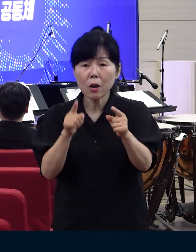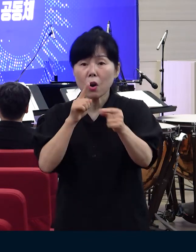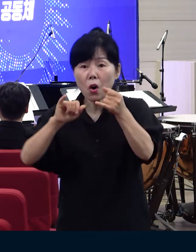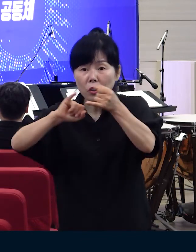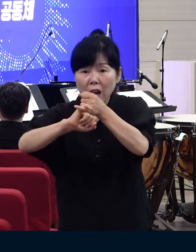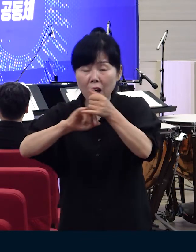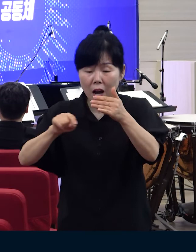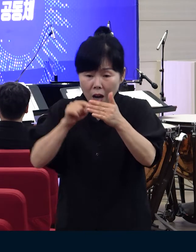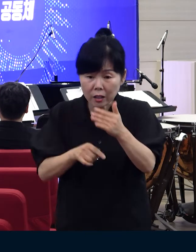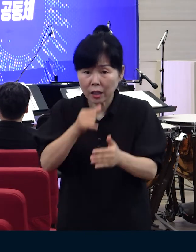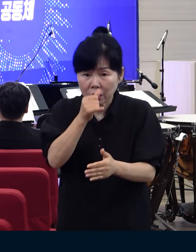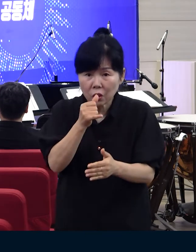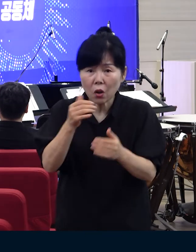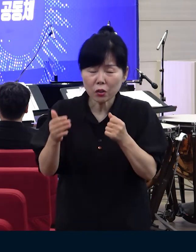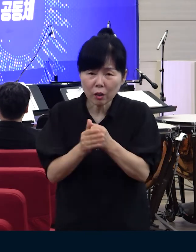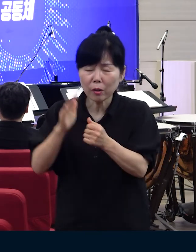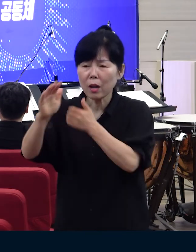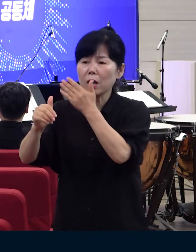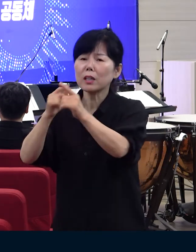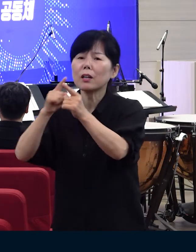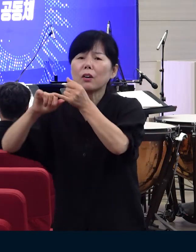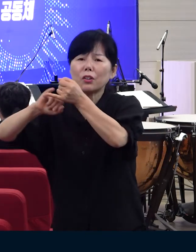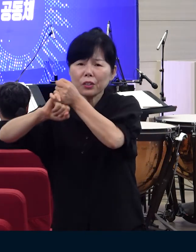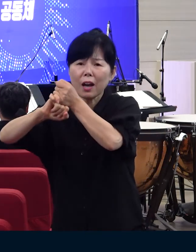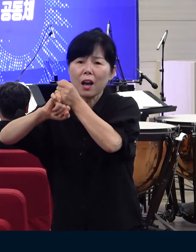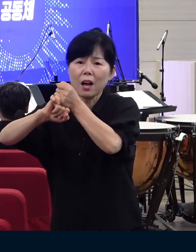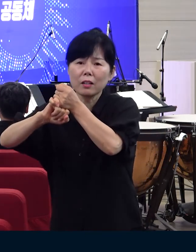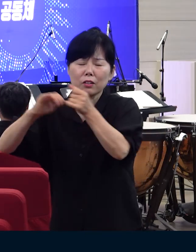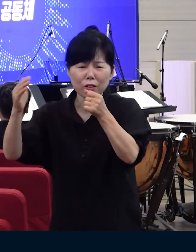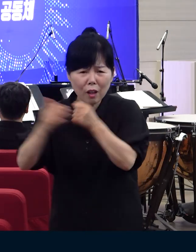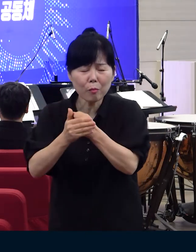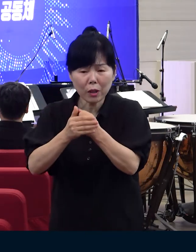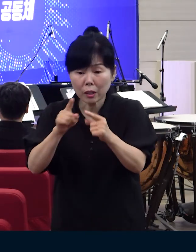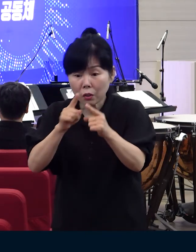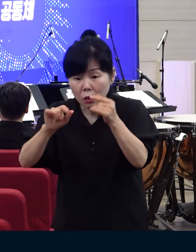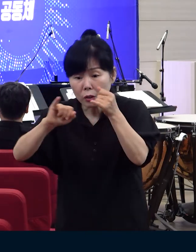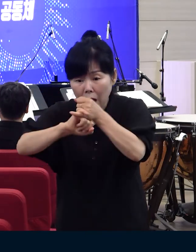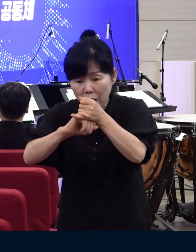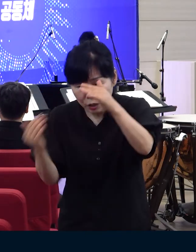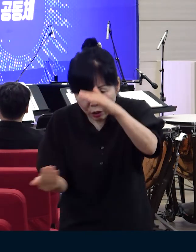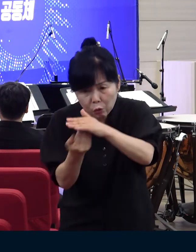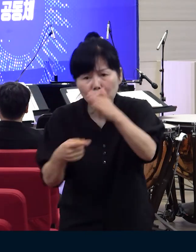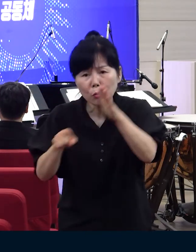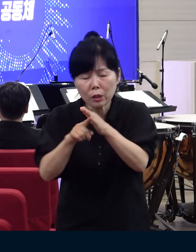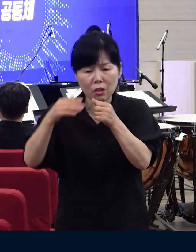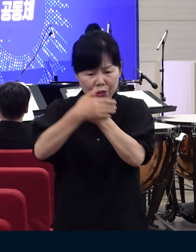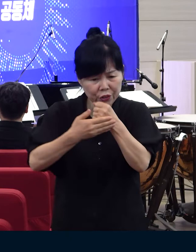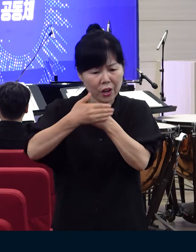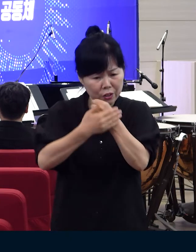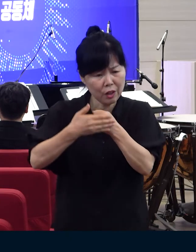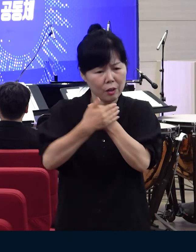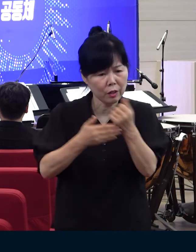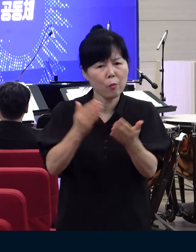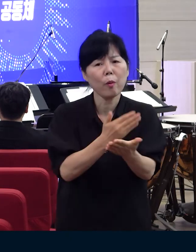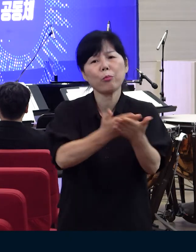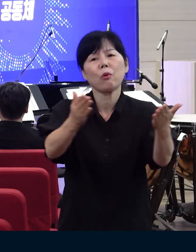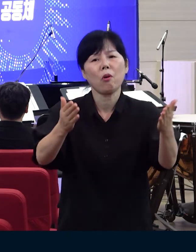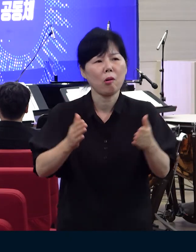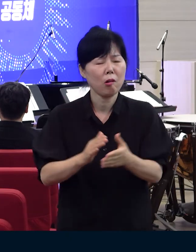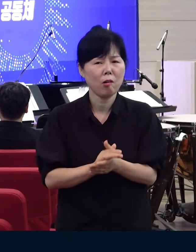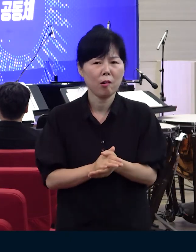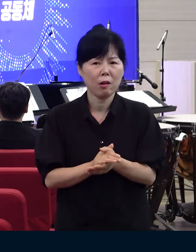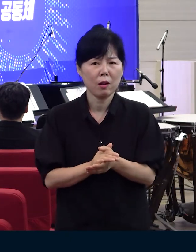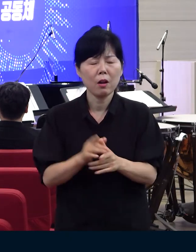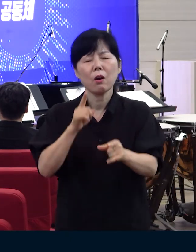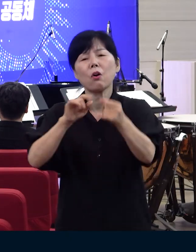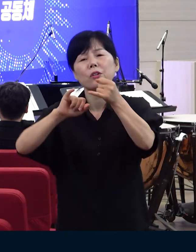있으면요, 하나님의 은혜가 그를 끌고 나가는 거예요. 다른 것이 아니라 하나님의 은혜가 그의 삶을 인도한다, 그 말입니다. 이게